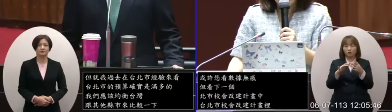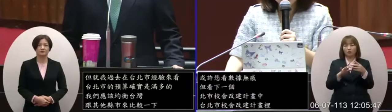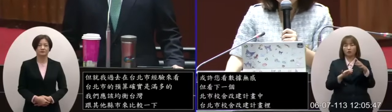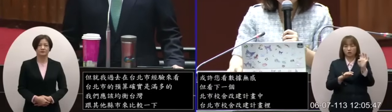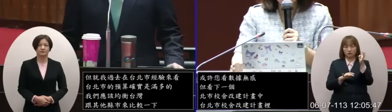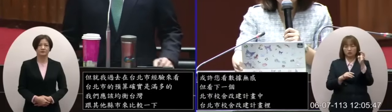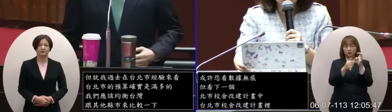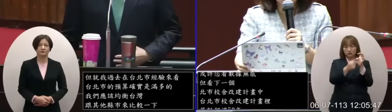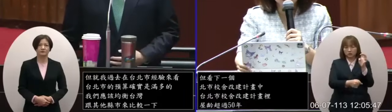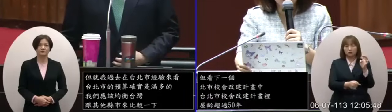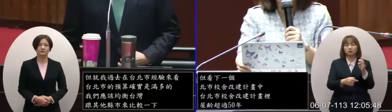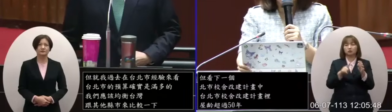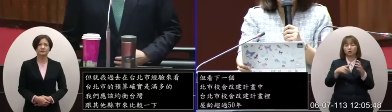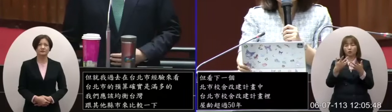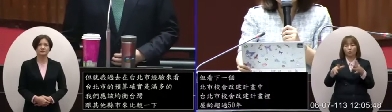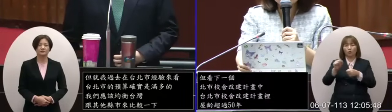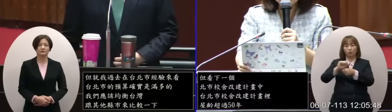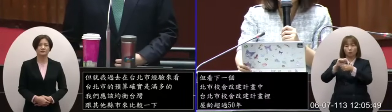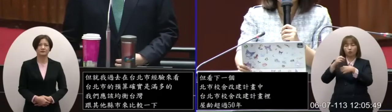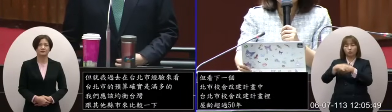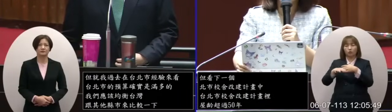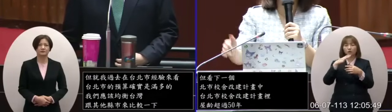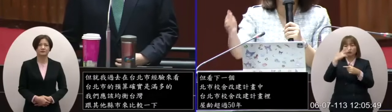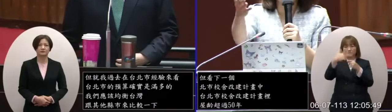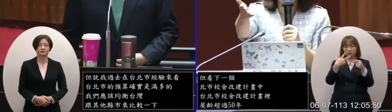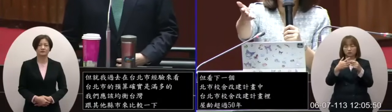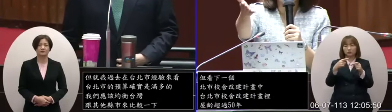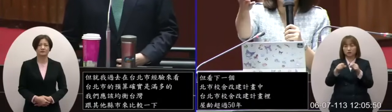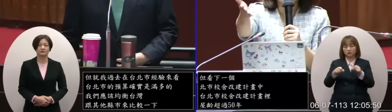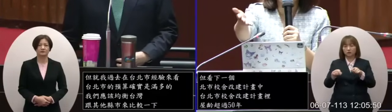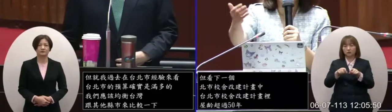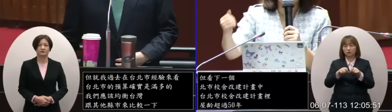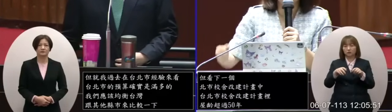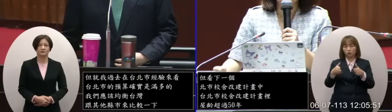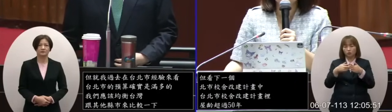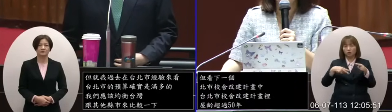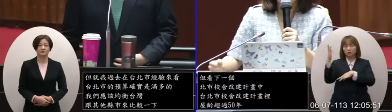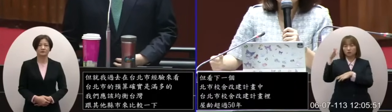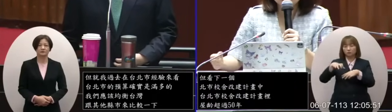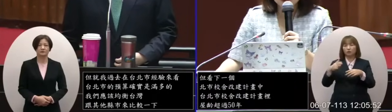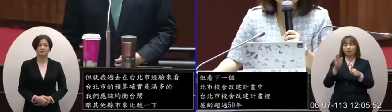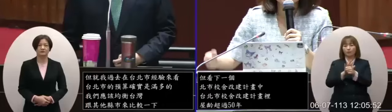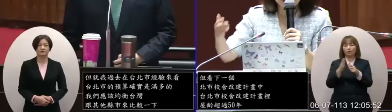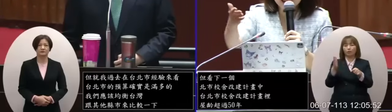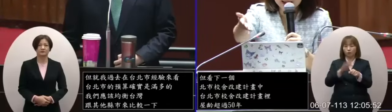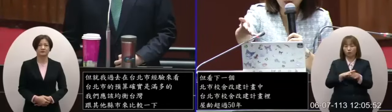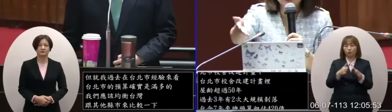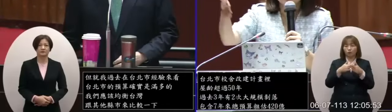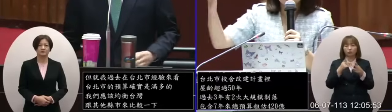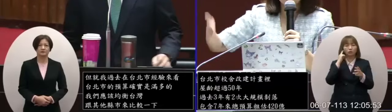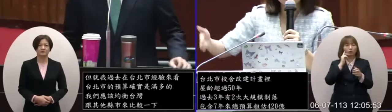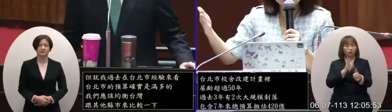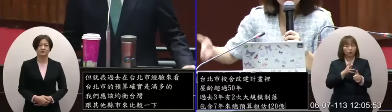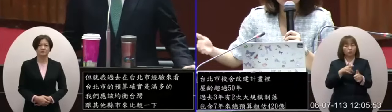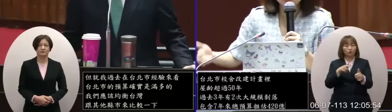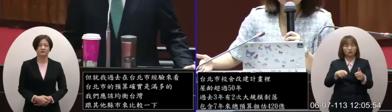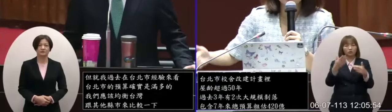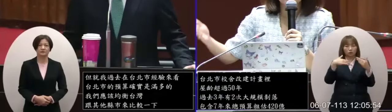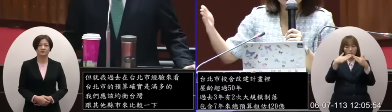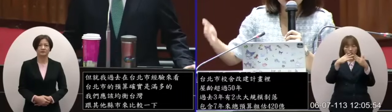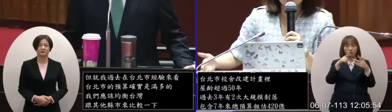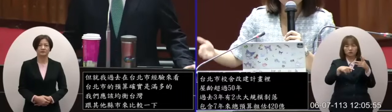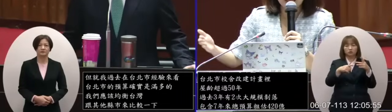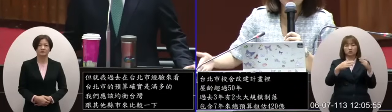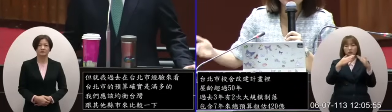40亿，还需要很多，为期7年的计划需要我们行政院来补助。想请问关于校